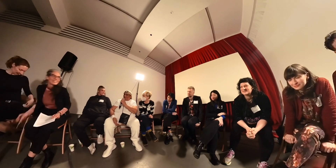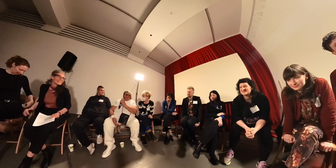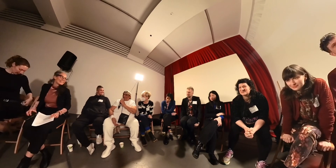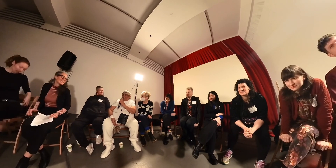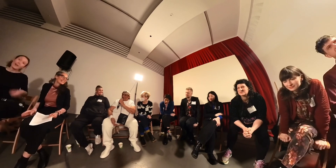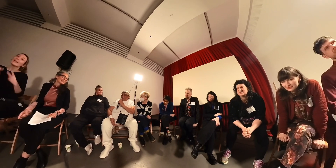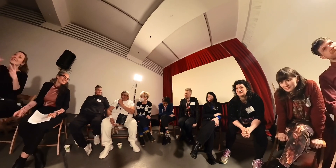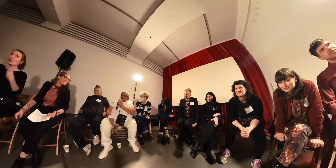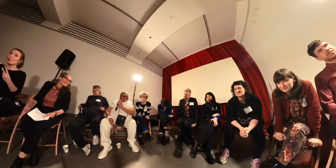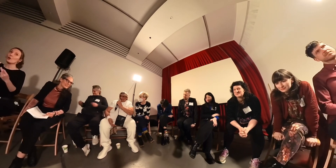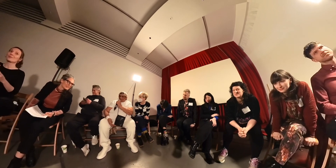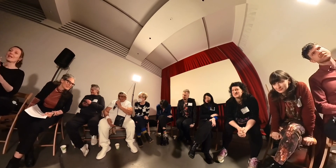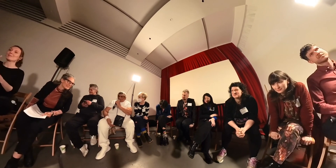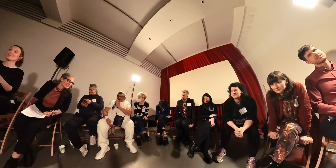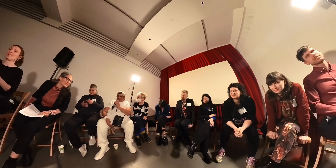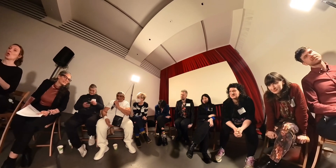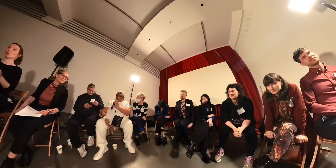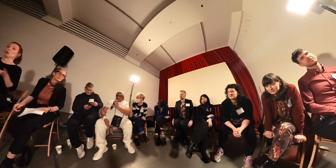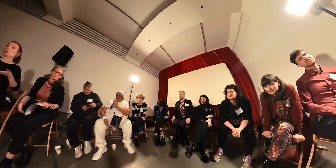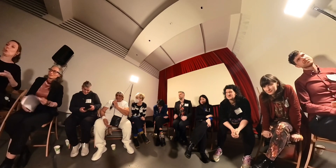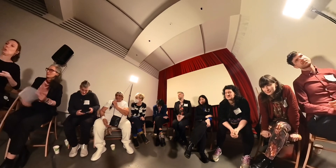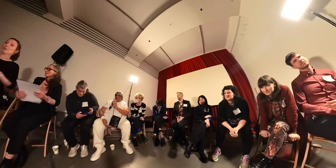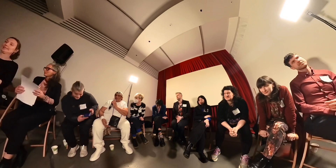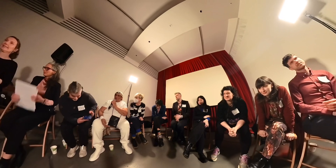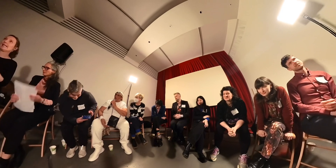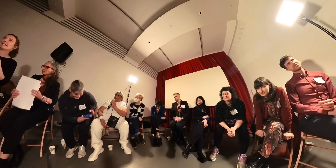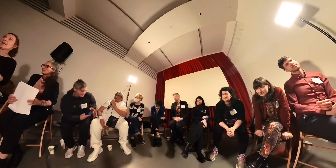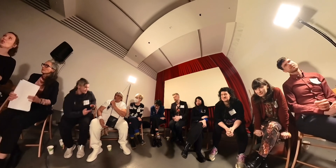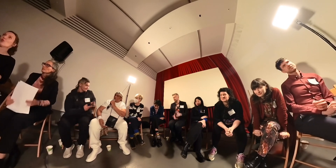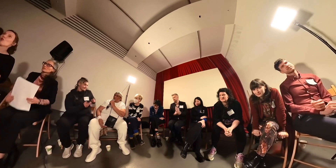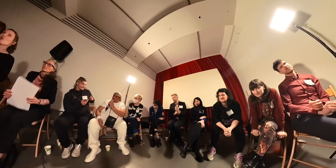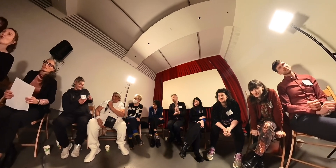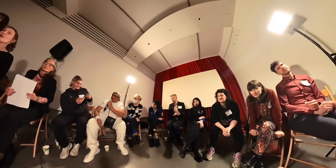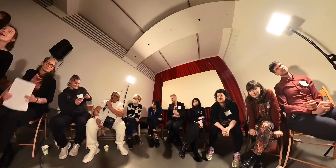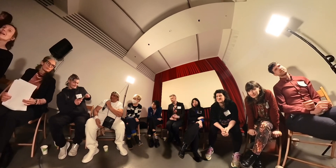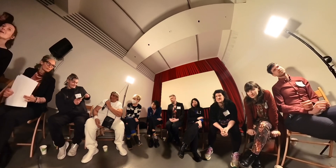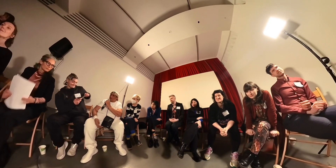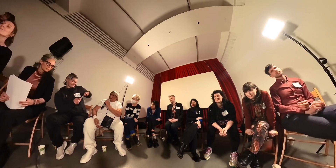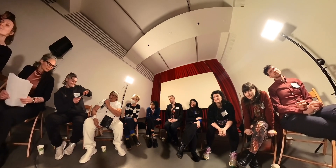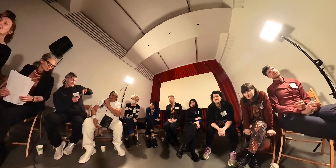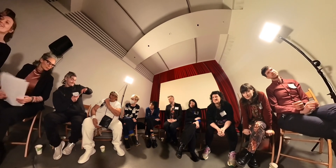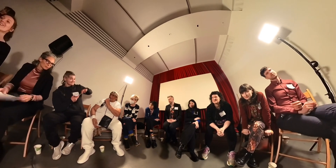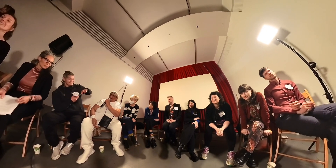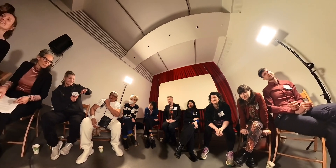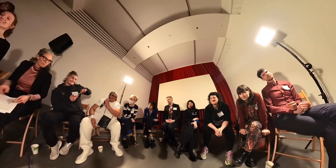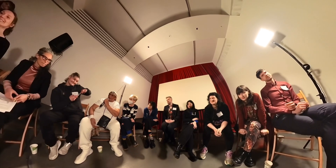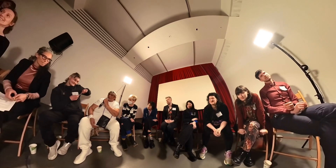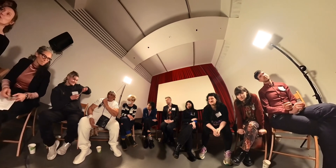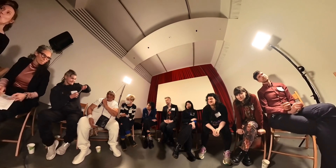jsme lidi z té ulice takový prostě, že my všechno dokážeme vycejtit.